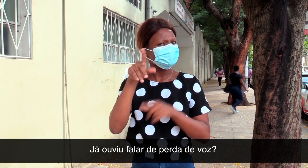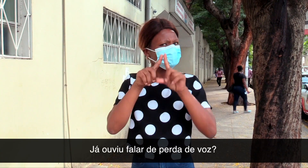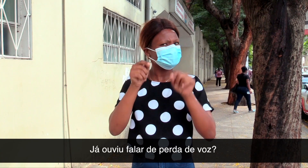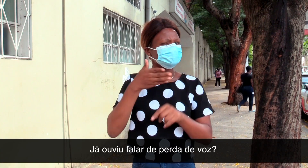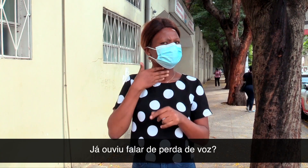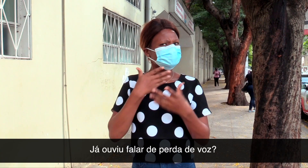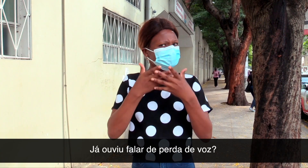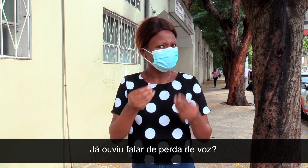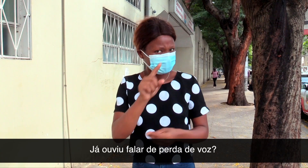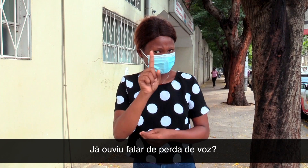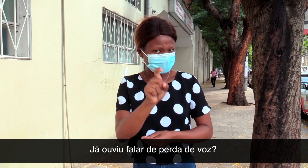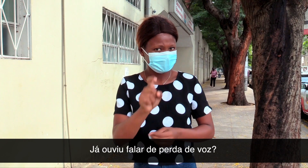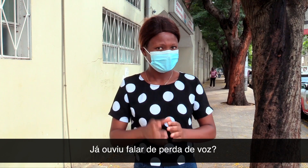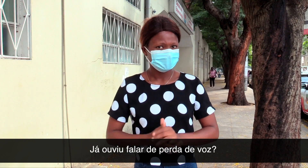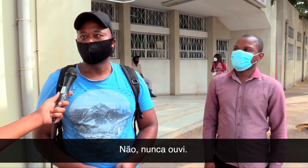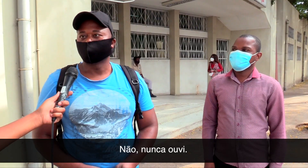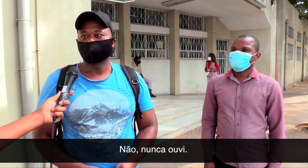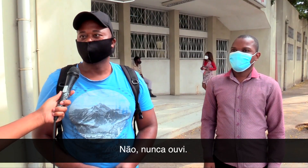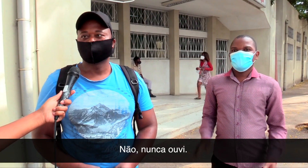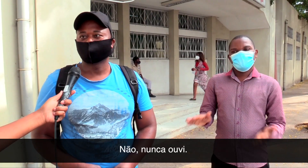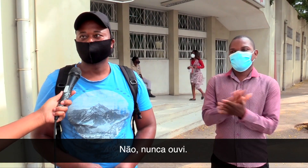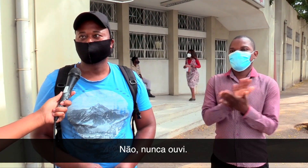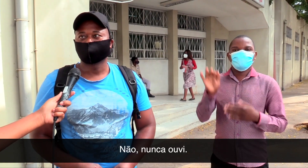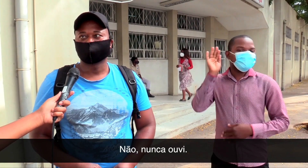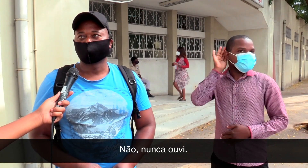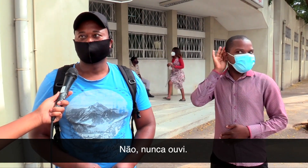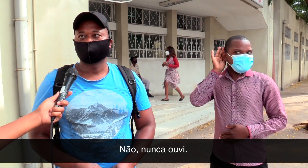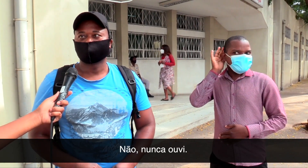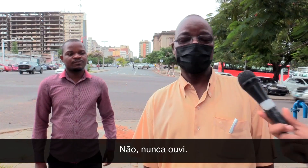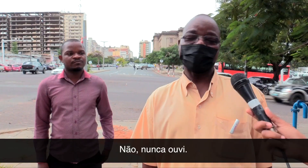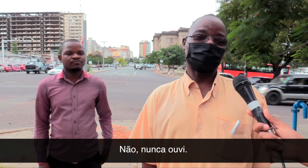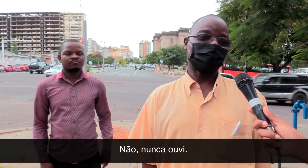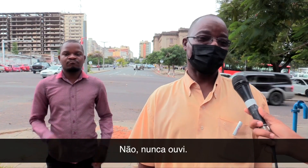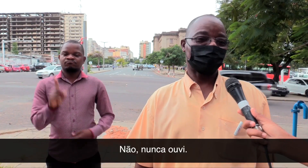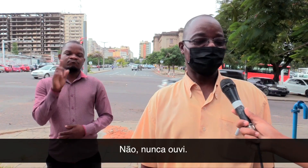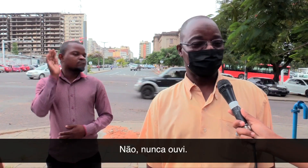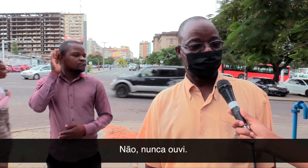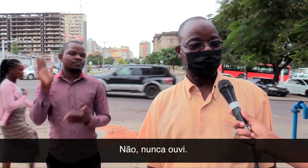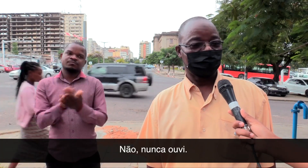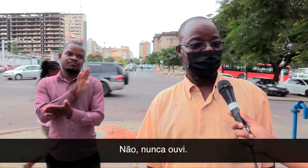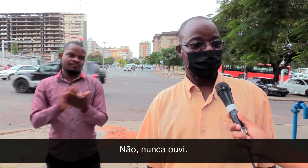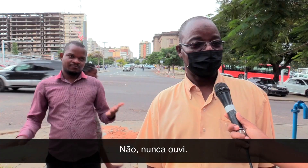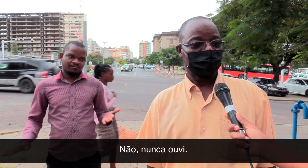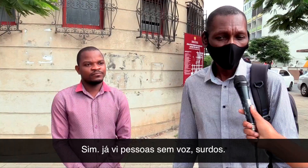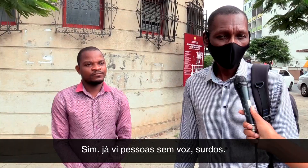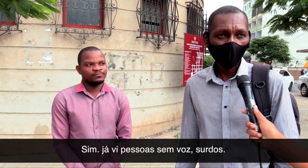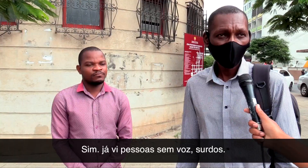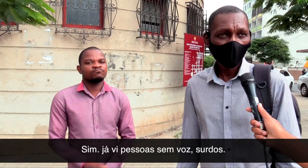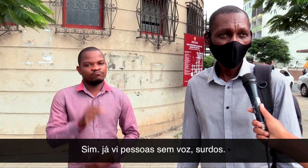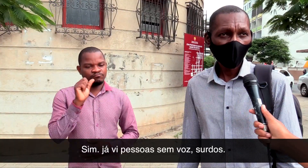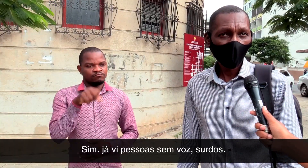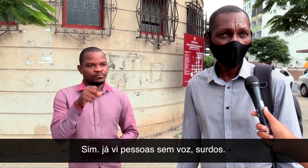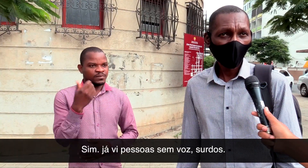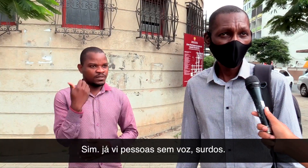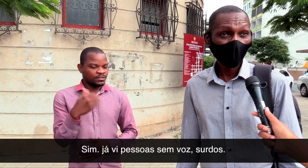Já ouviu falar de perda de voz? Não, nunca ouvi. Não, nunca ouvi. Sim,